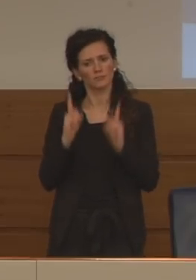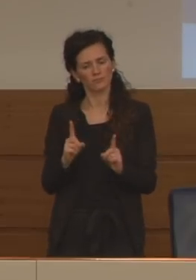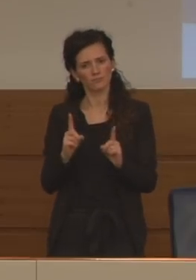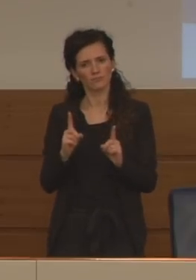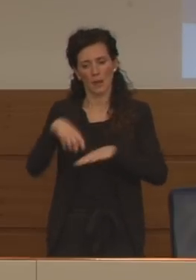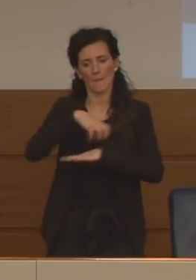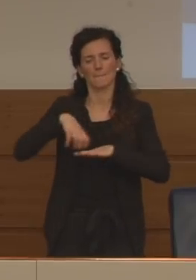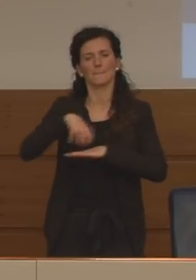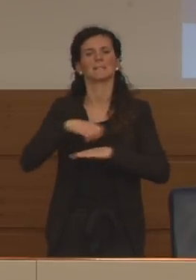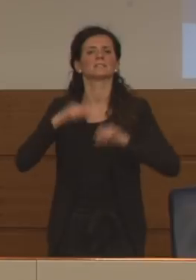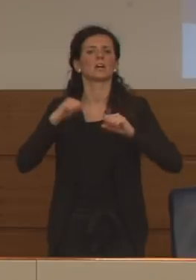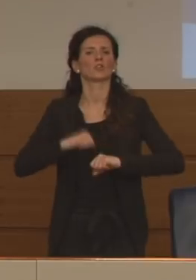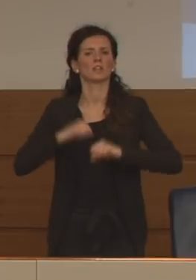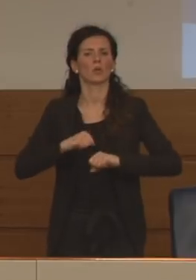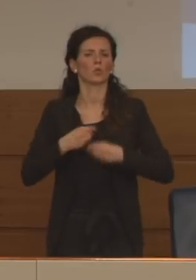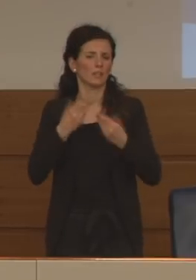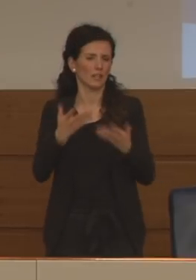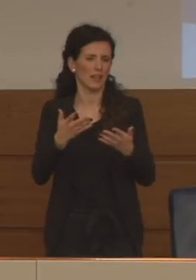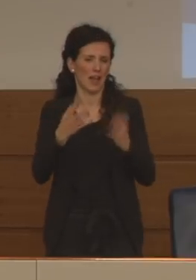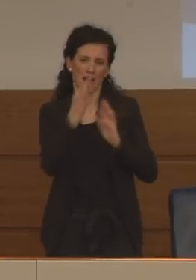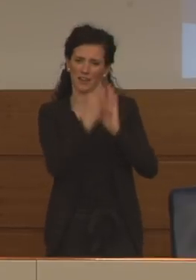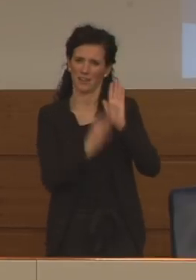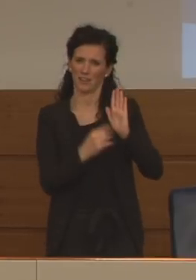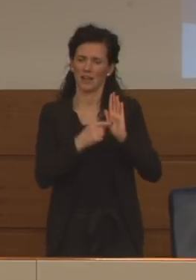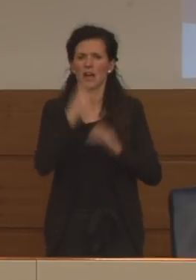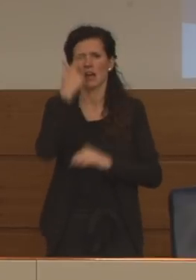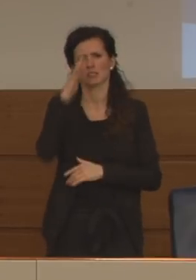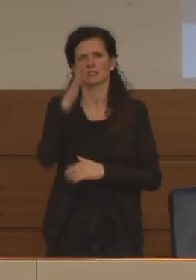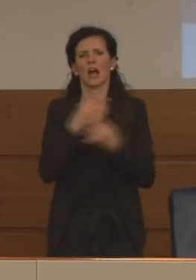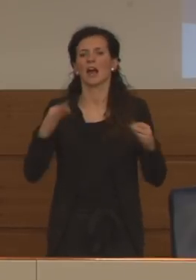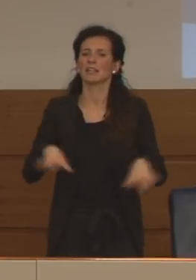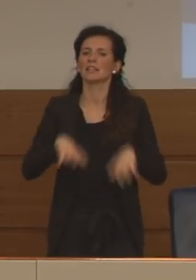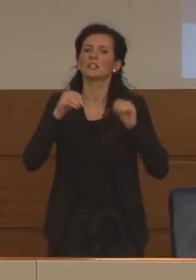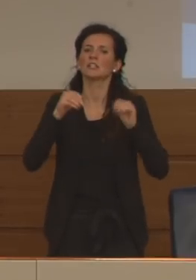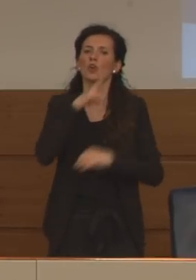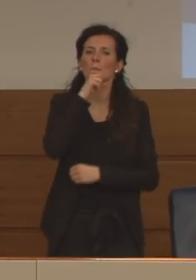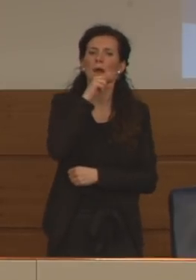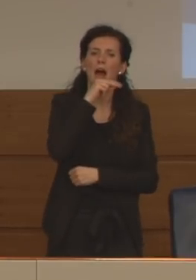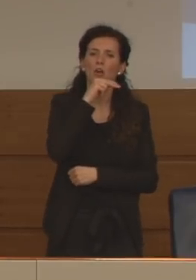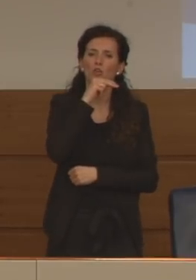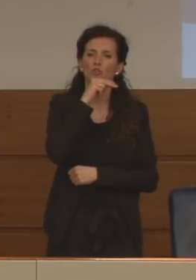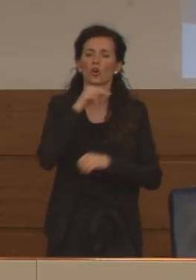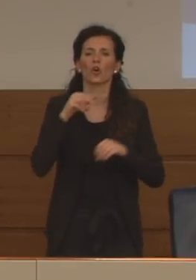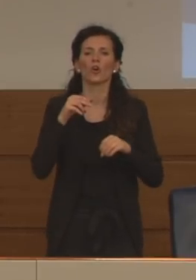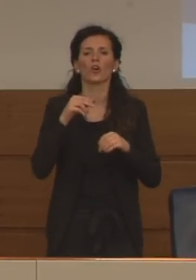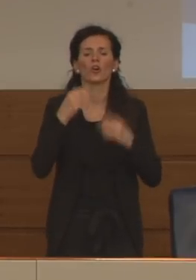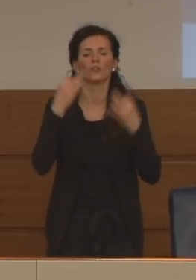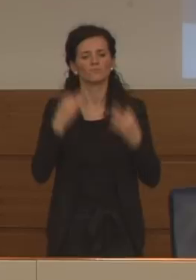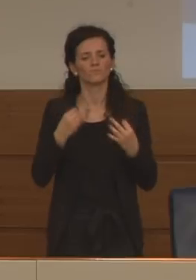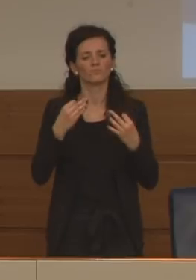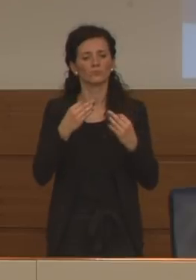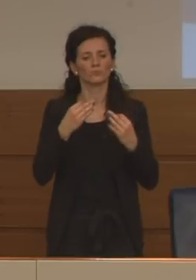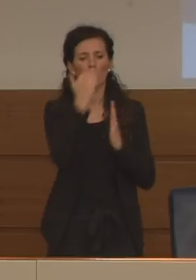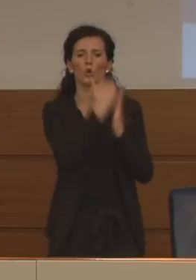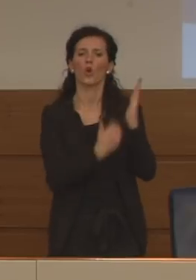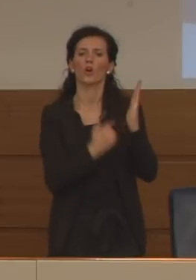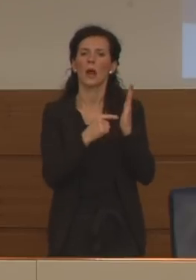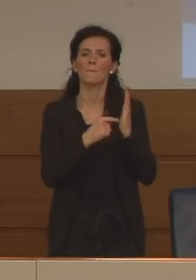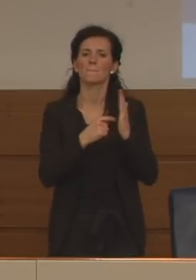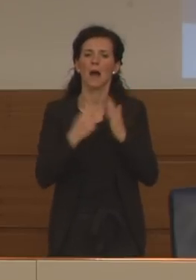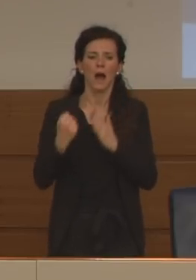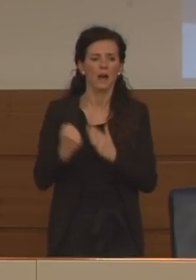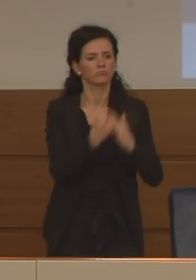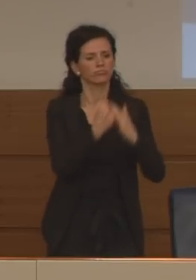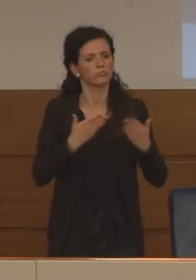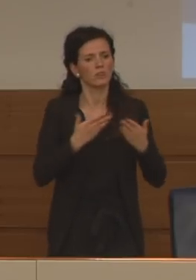il ministero della salute sapete dall'inizio di marzo hanno avviato un programma di potenziamento delle strutture